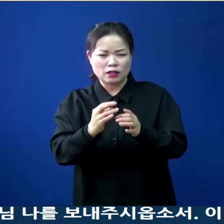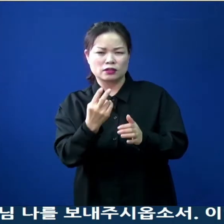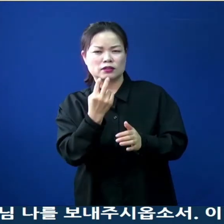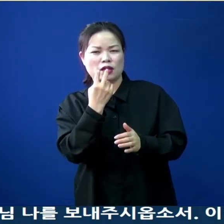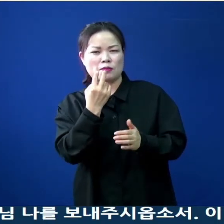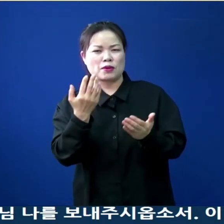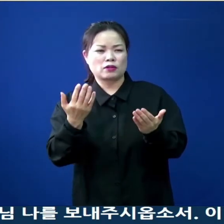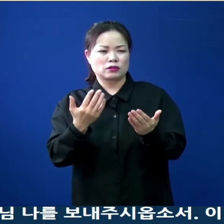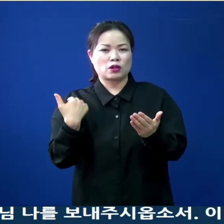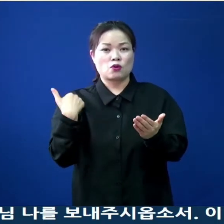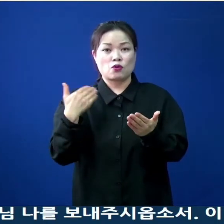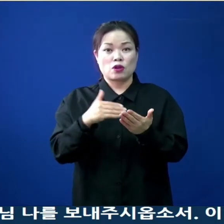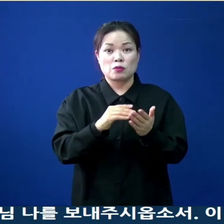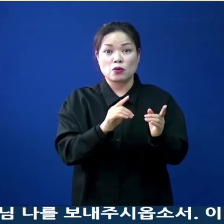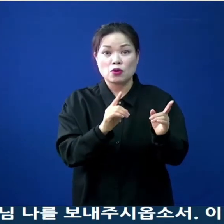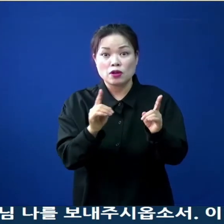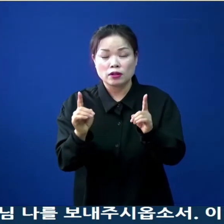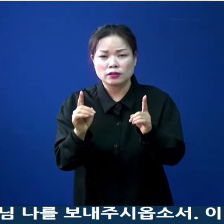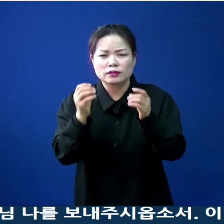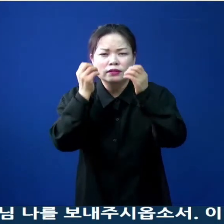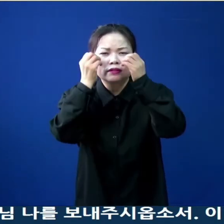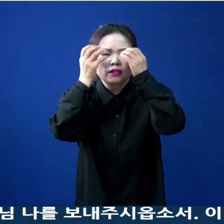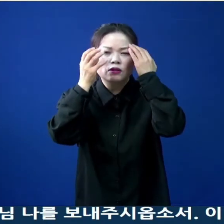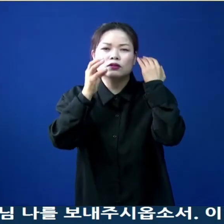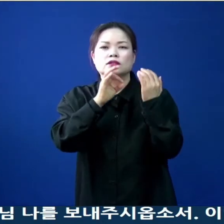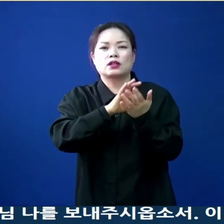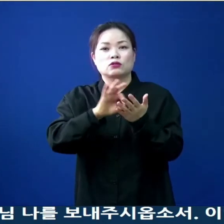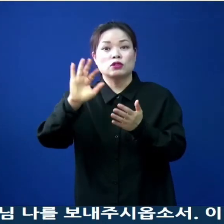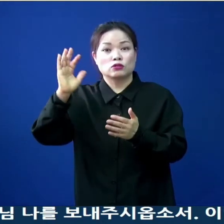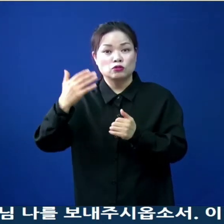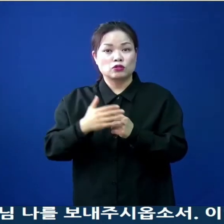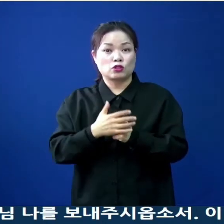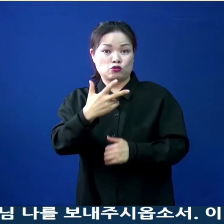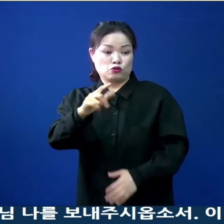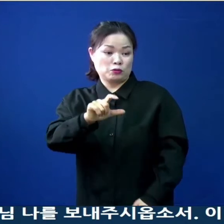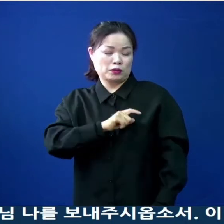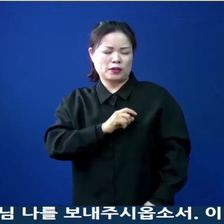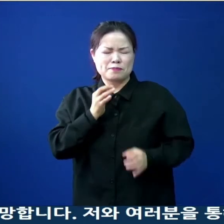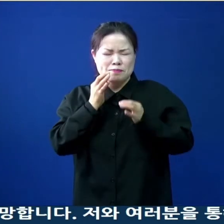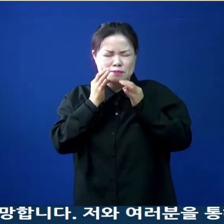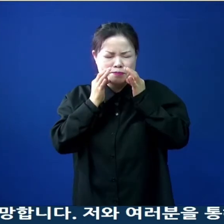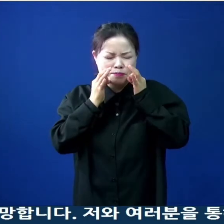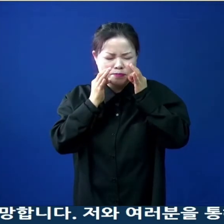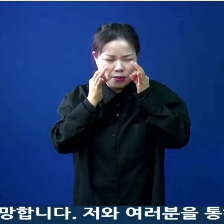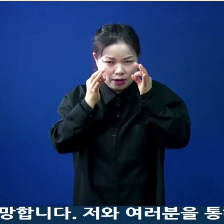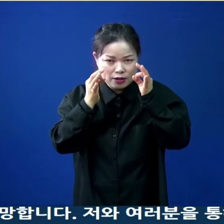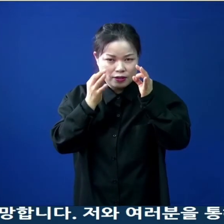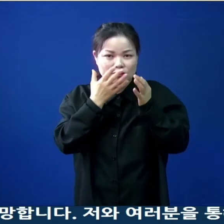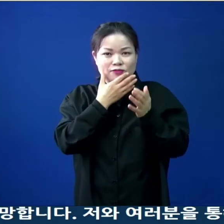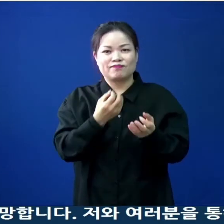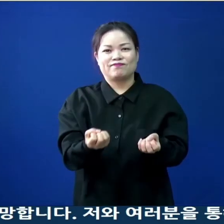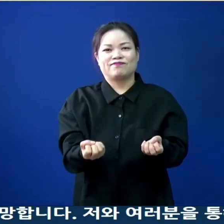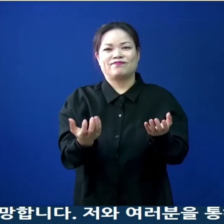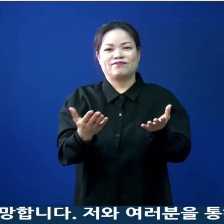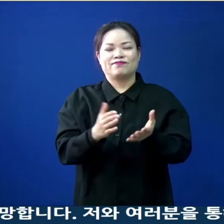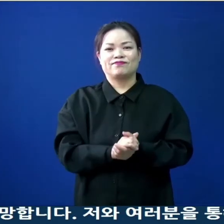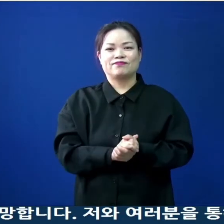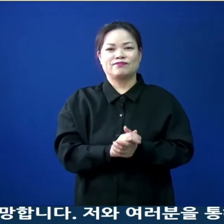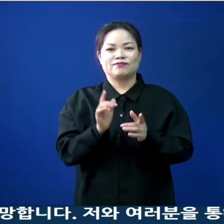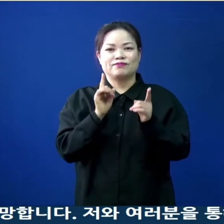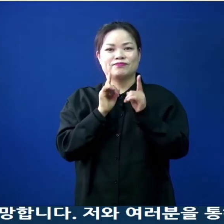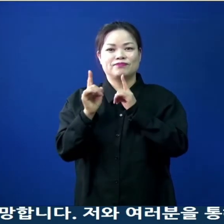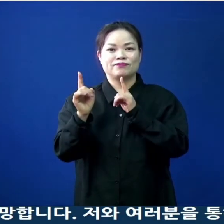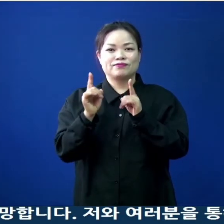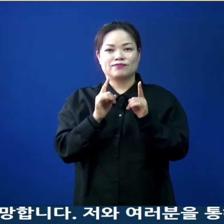생명의 역사, 회복의 역사가 새롭게 쓰여질 수 있기를 주님의 이름으로 간절히 축복합니다.